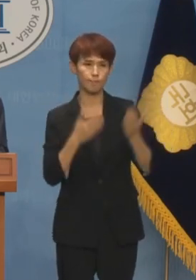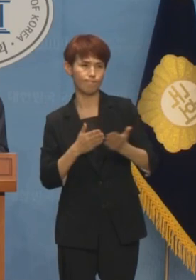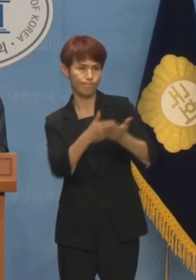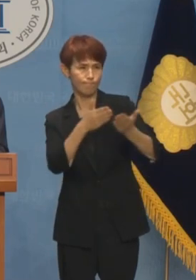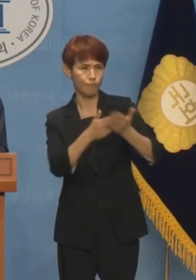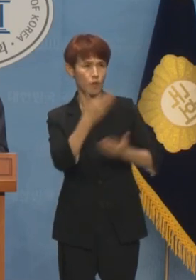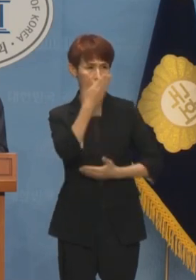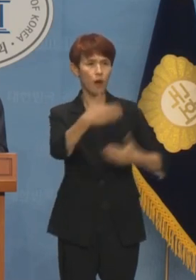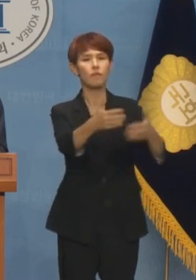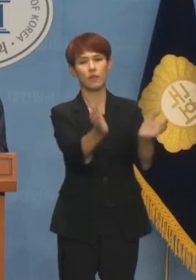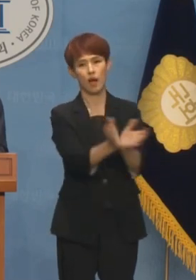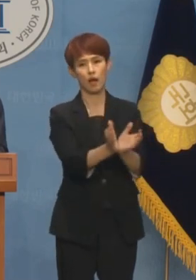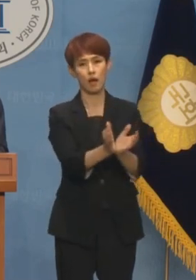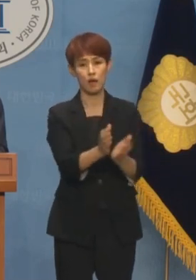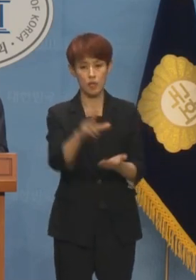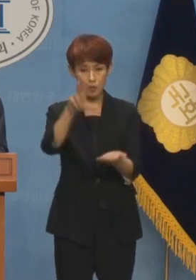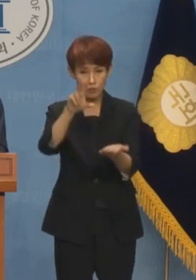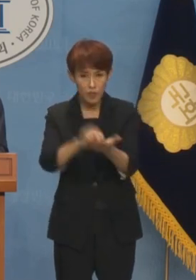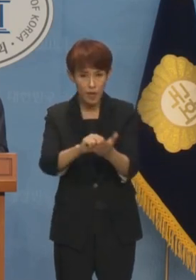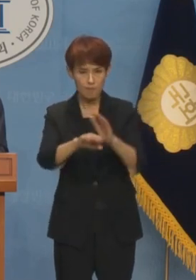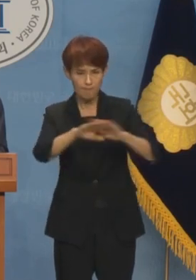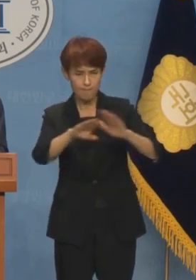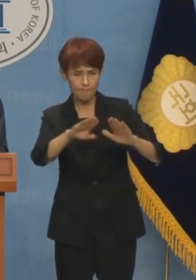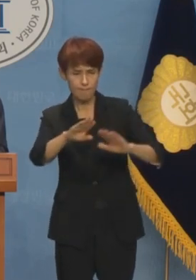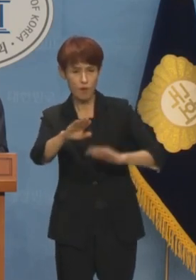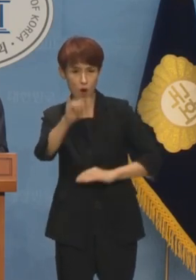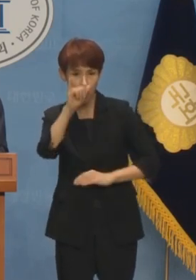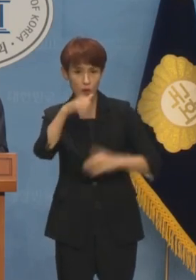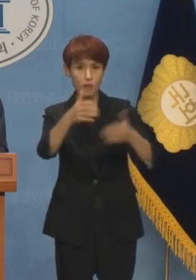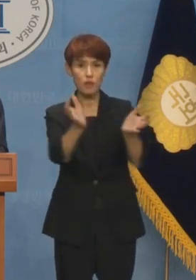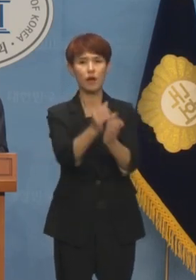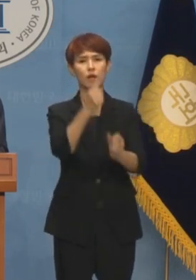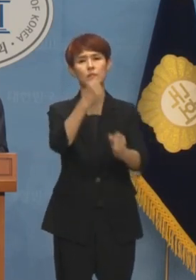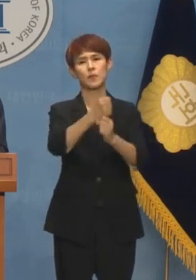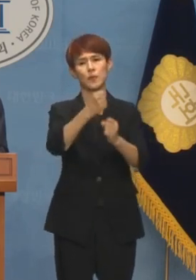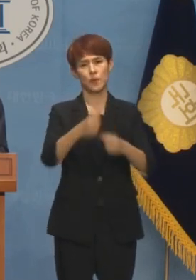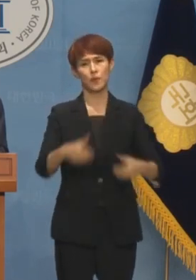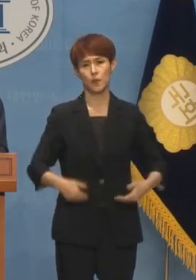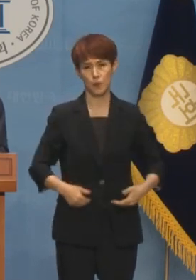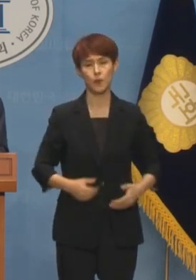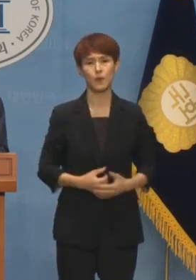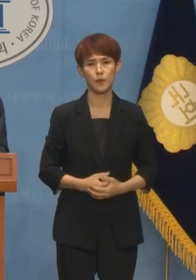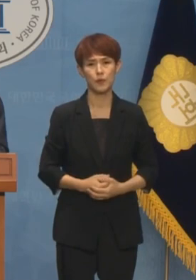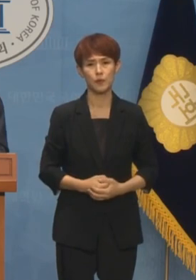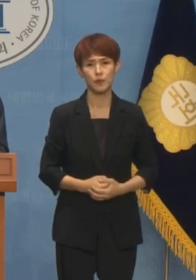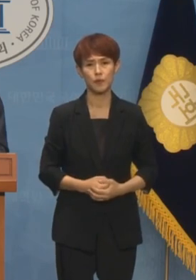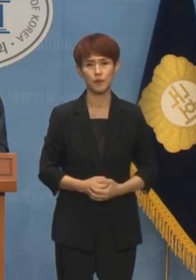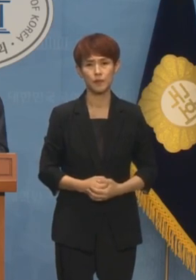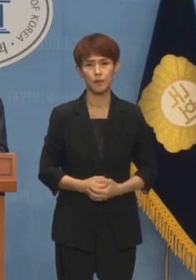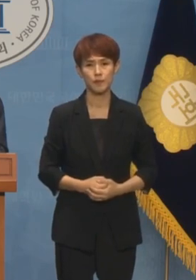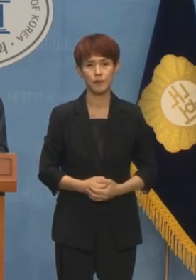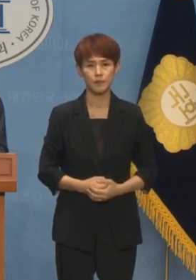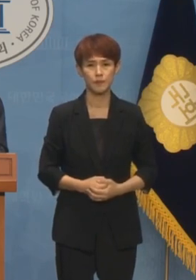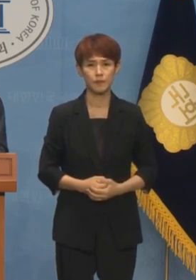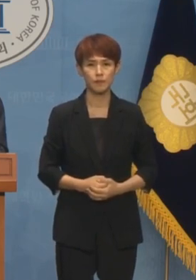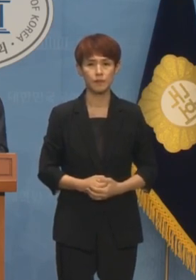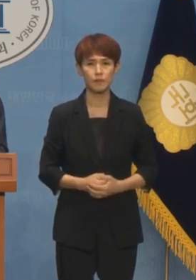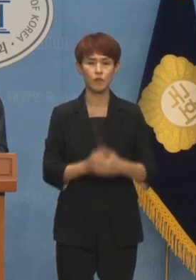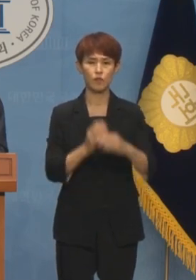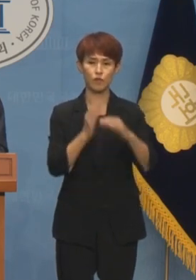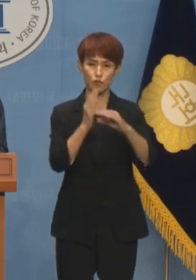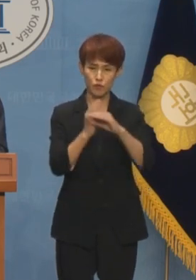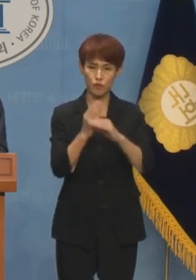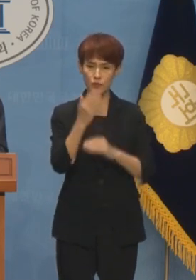문제를 해결하는 역량 있는 당을 만들어야 합니다. 중산